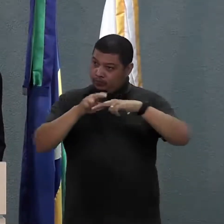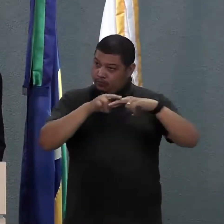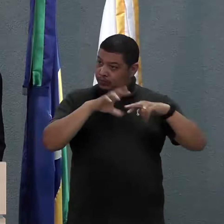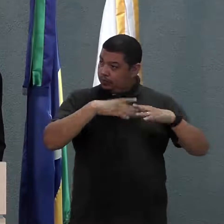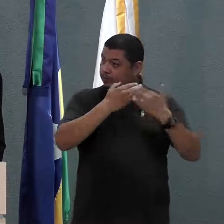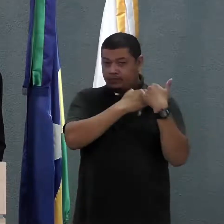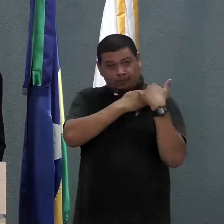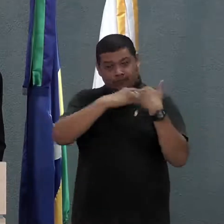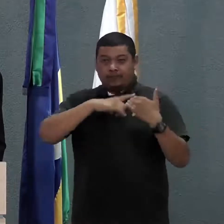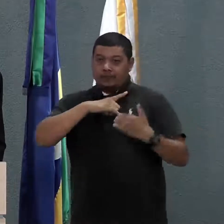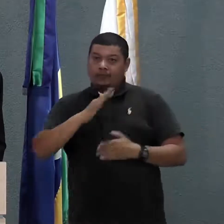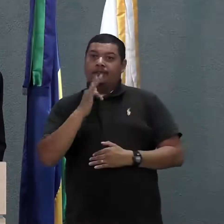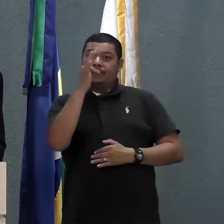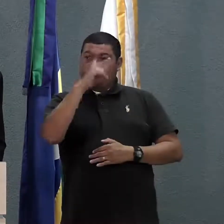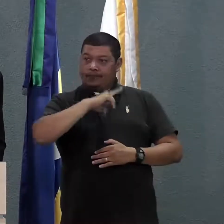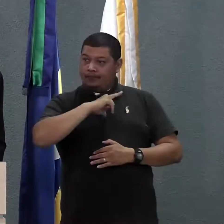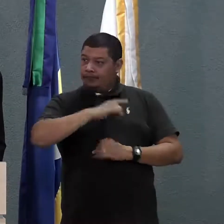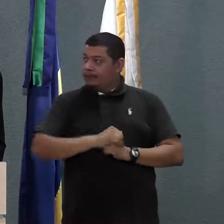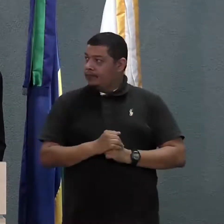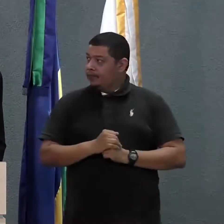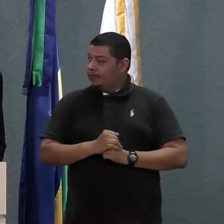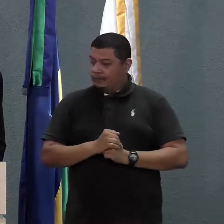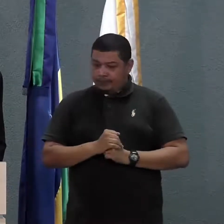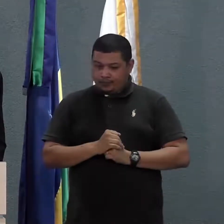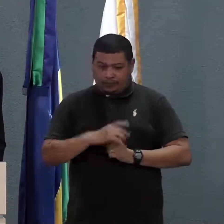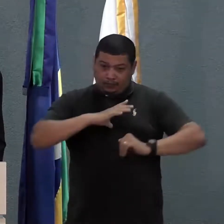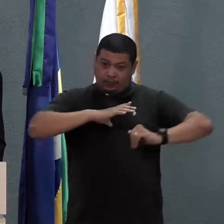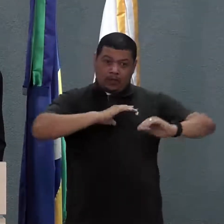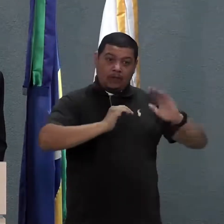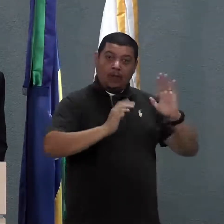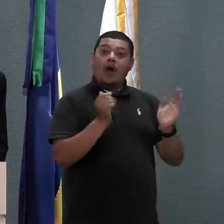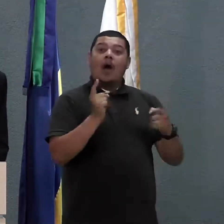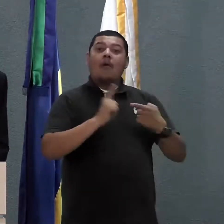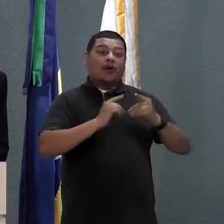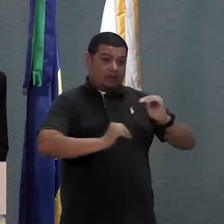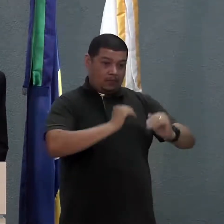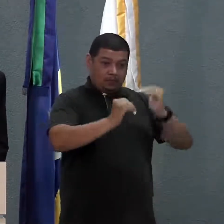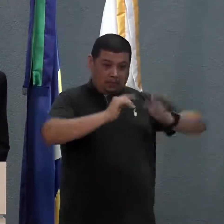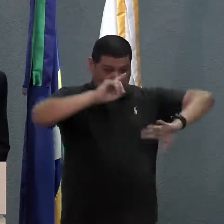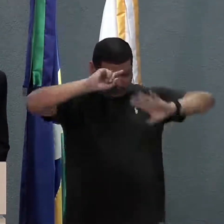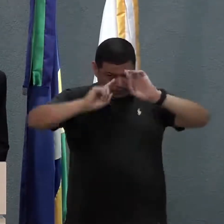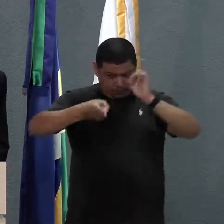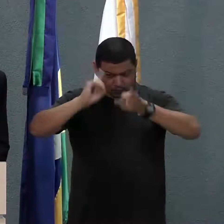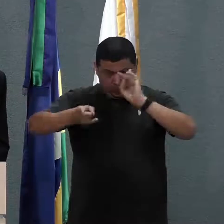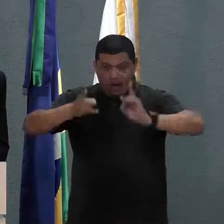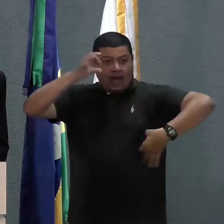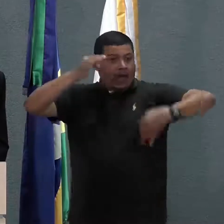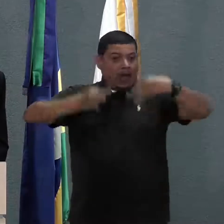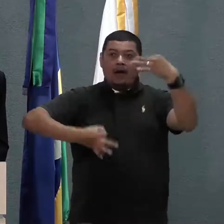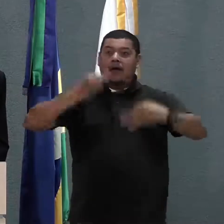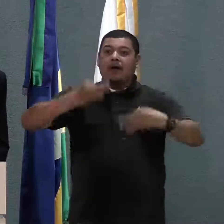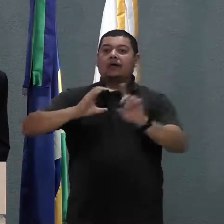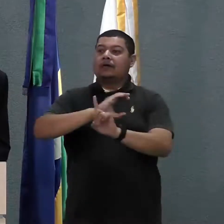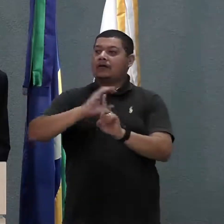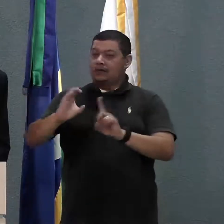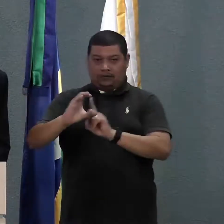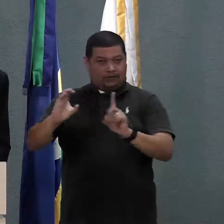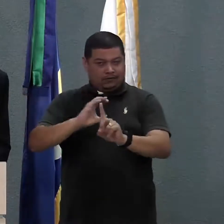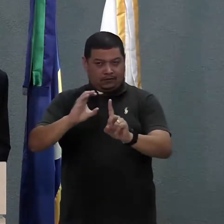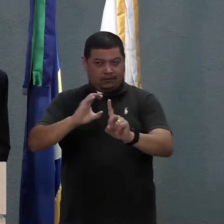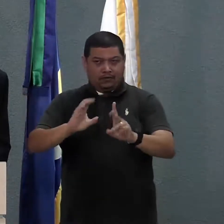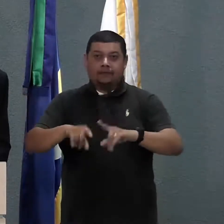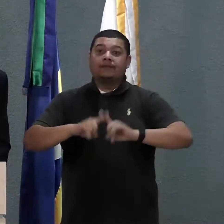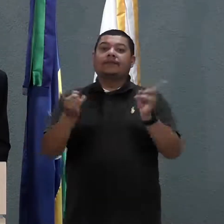evento grandioso. Isso vai fomentar não só o desenvolvimento técnico-jurídico de toda a comunidade da região, não só da